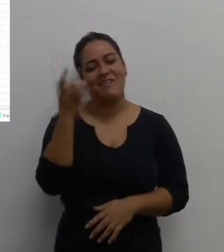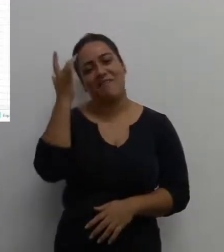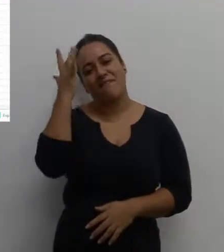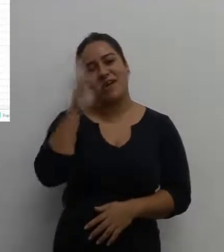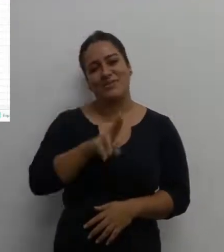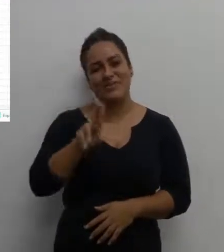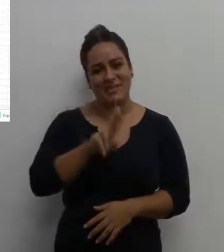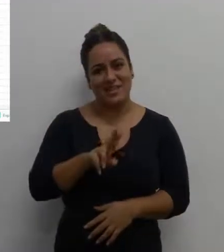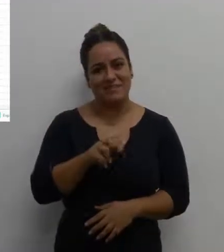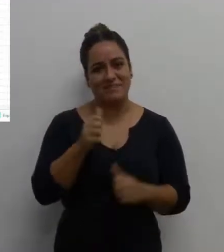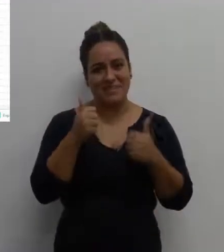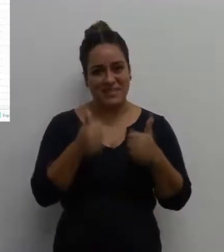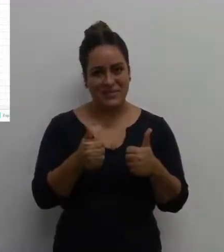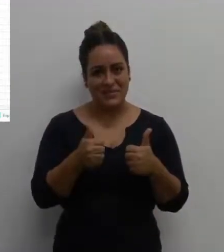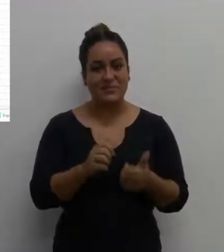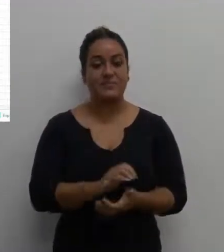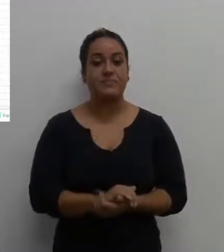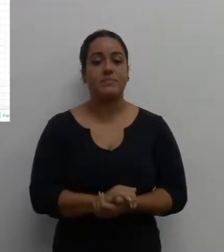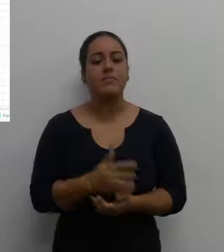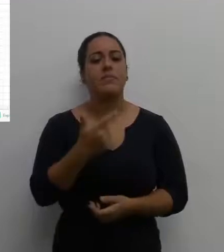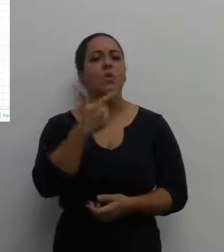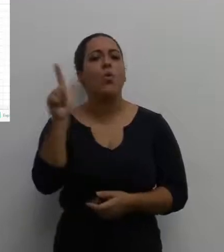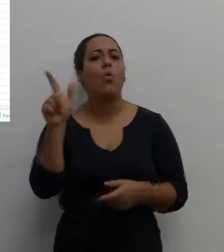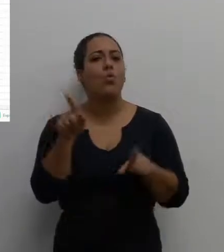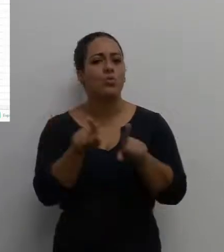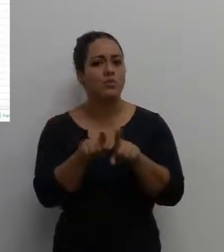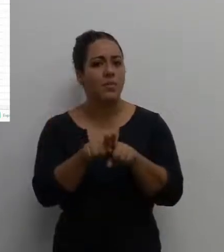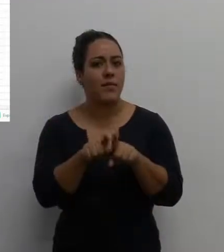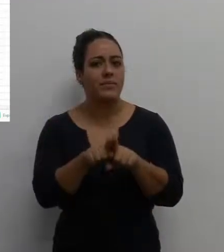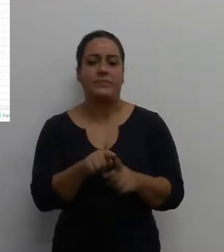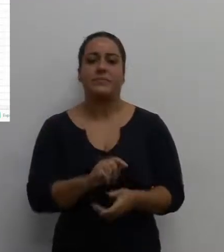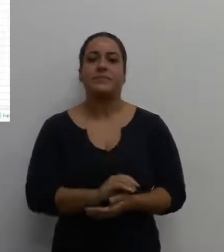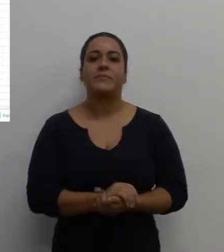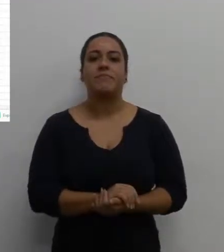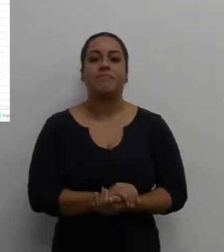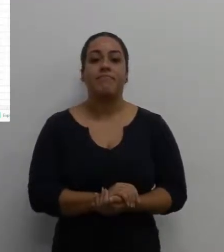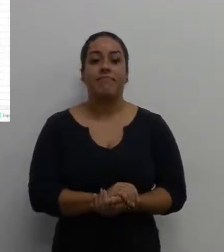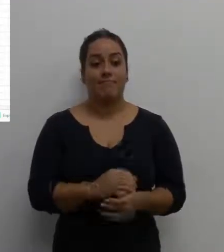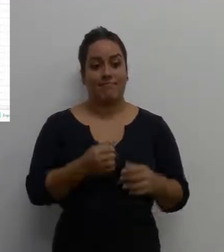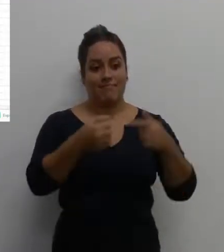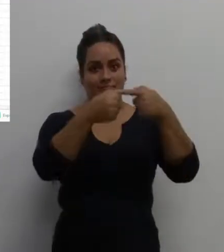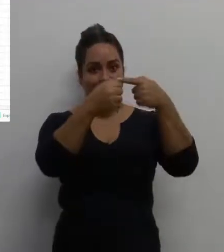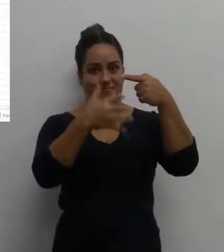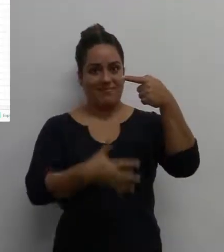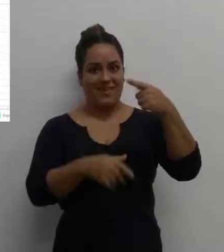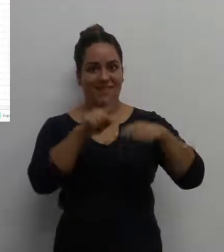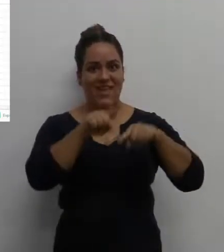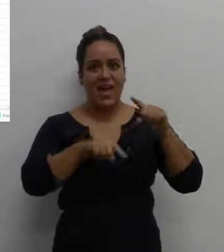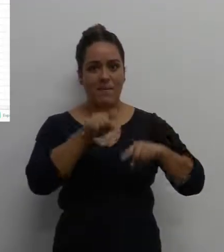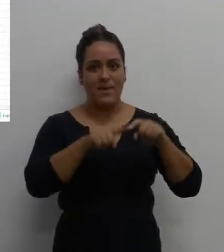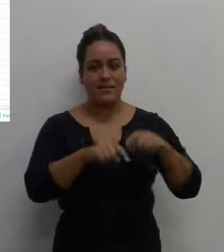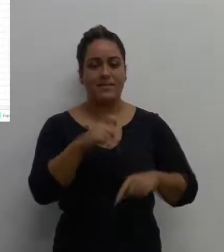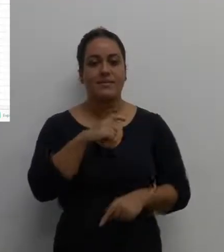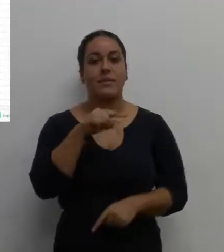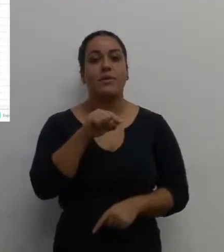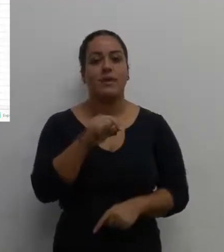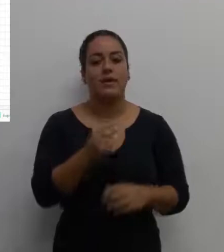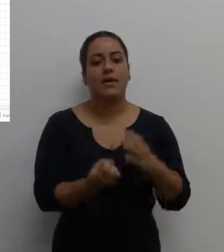muito fácil, certo? Uma outra questão: no menu Ferramentas, temos aqui criar